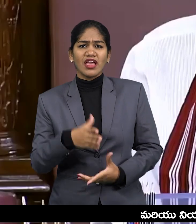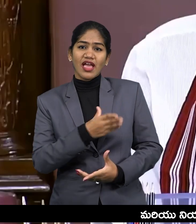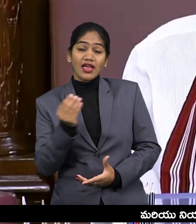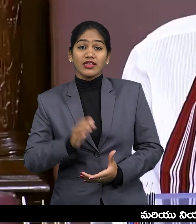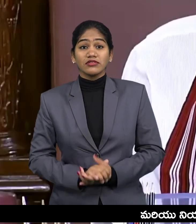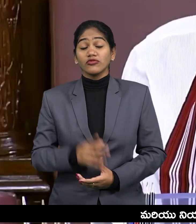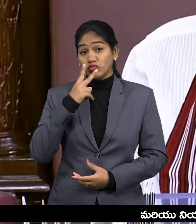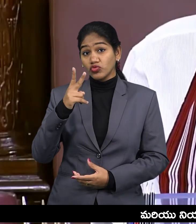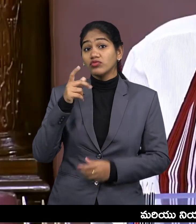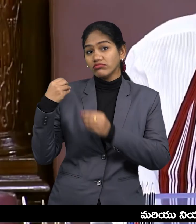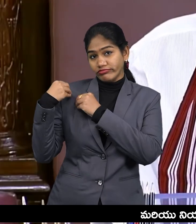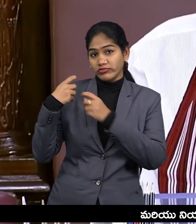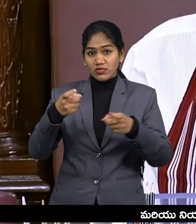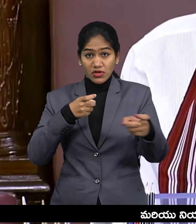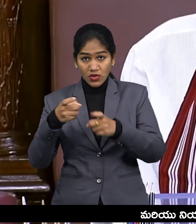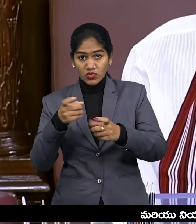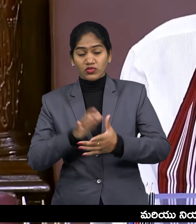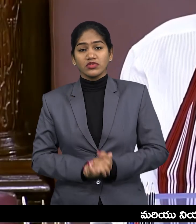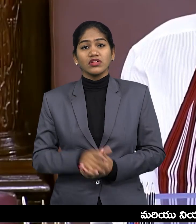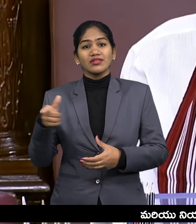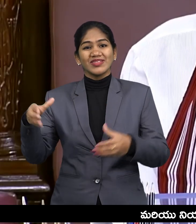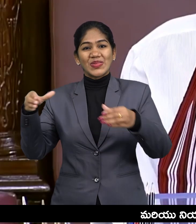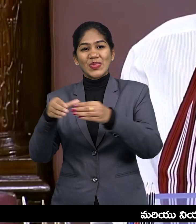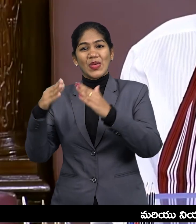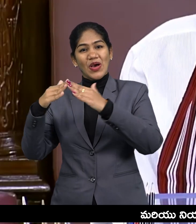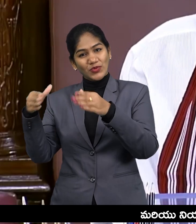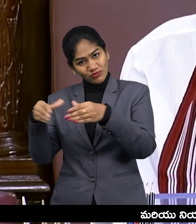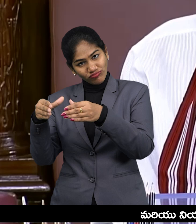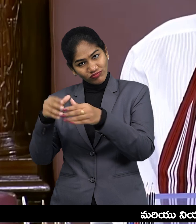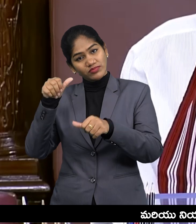మరియు నియంత్రిస్తారు. సభ క్రమాన్ని నిర్ణయిస్తారు.